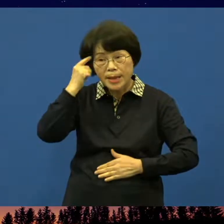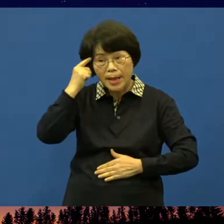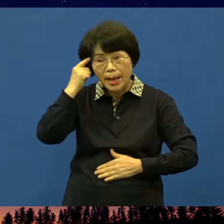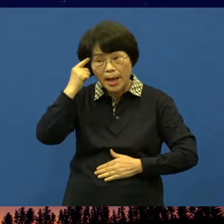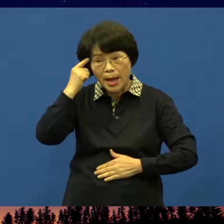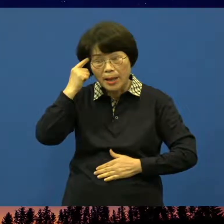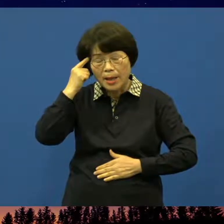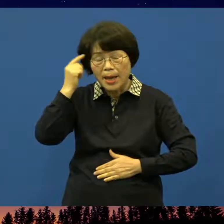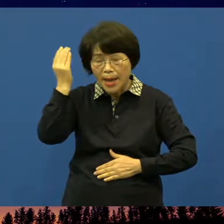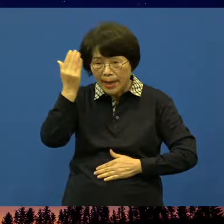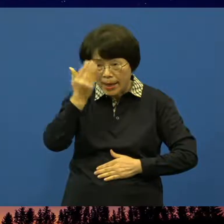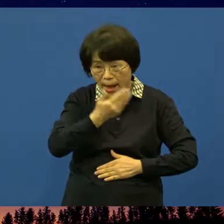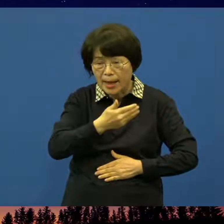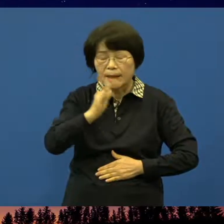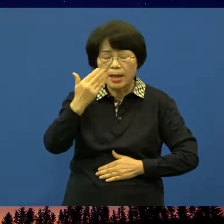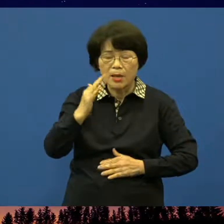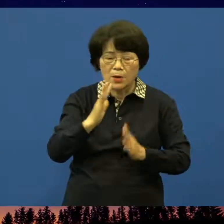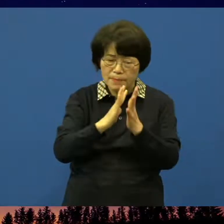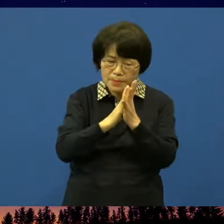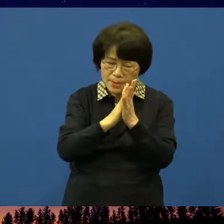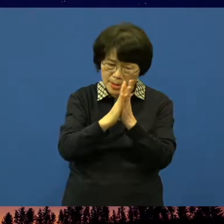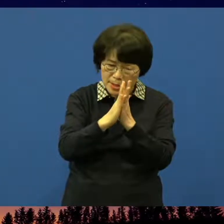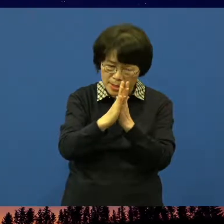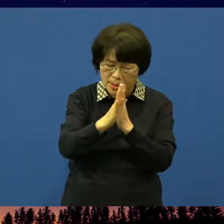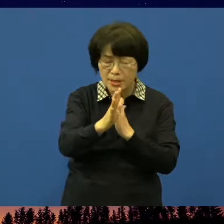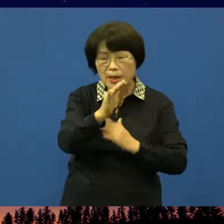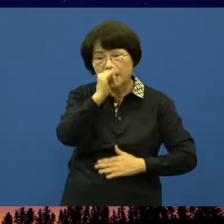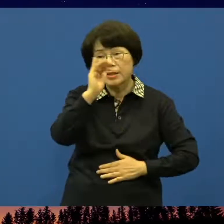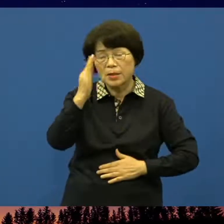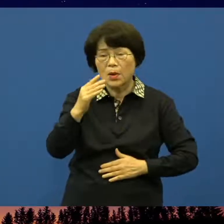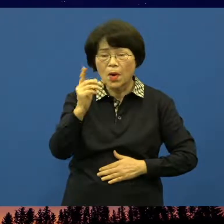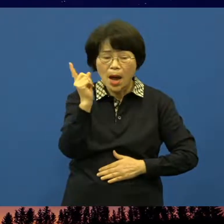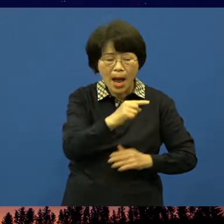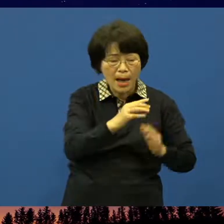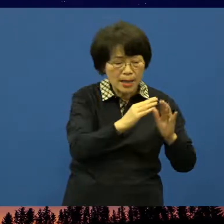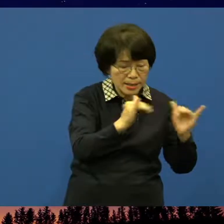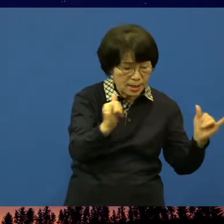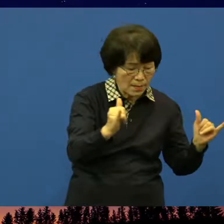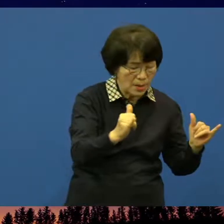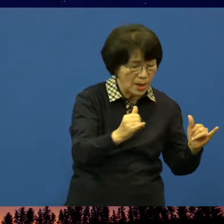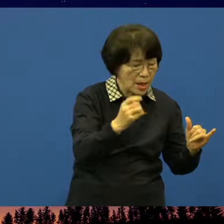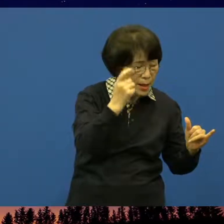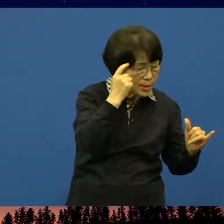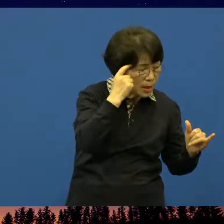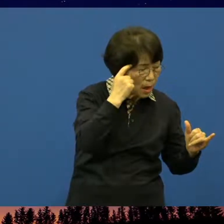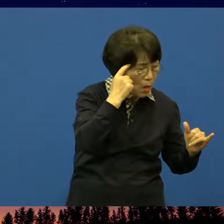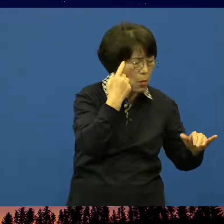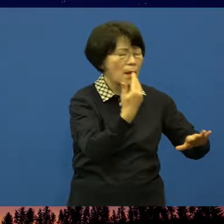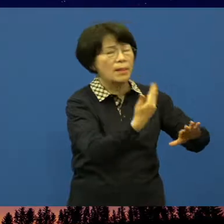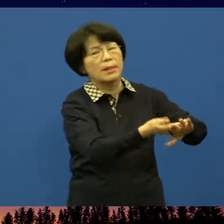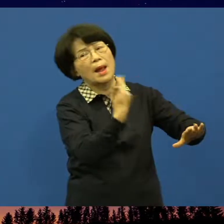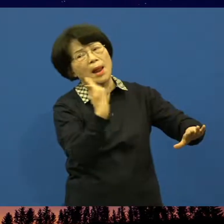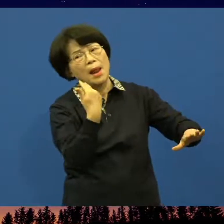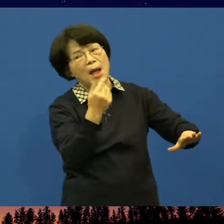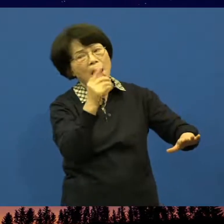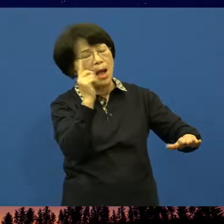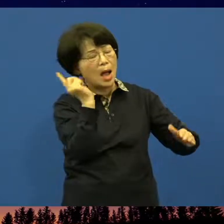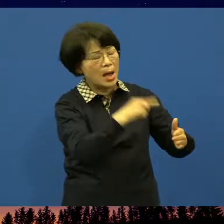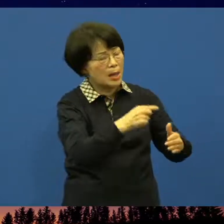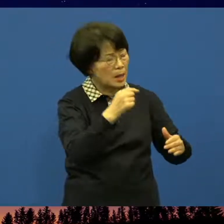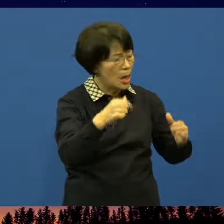우리의 내면 세계가 가장 내놓아야 돼. 악인들의 사람들이 가지고 있는 생각의 구조와 달라야 된다는 거. 악인의